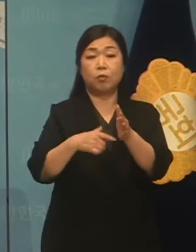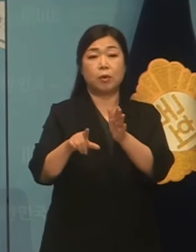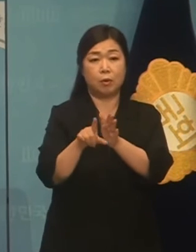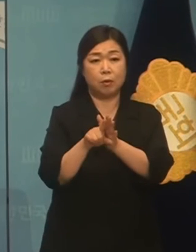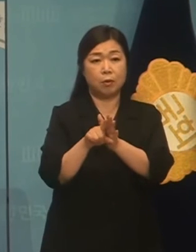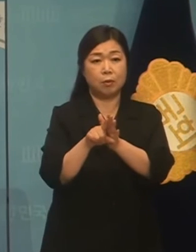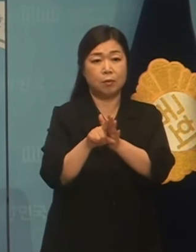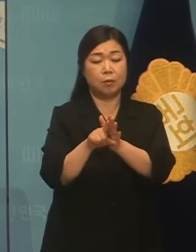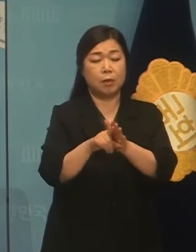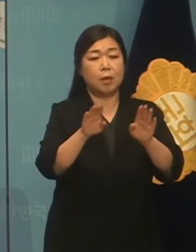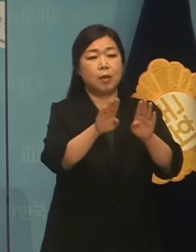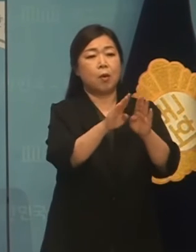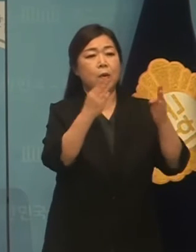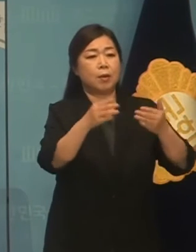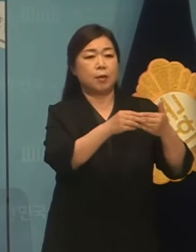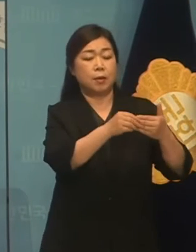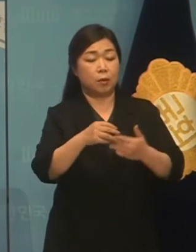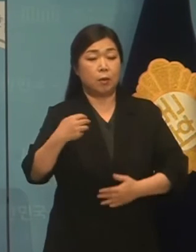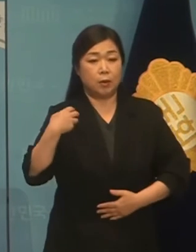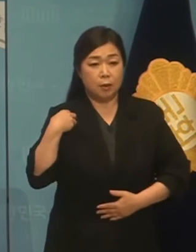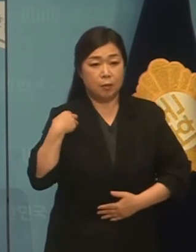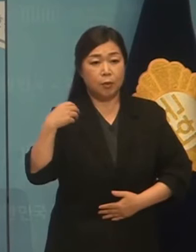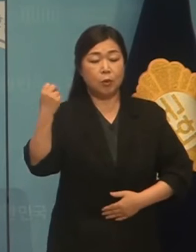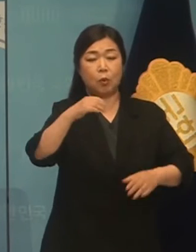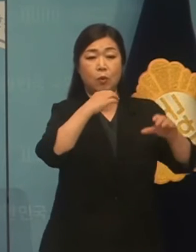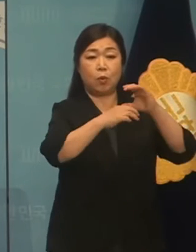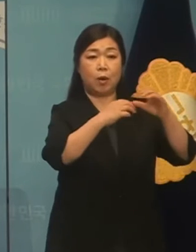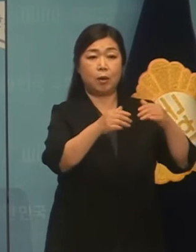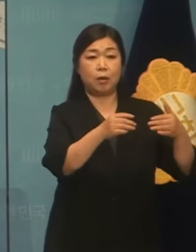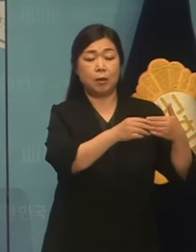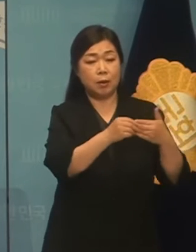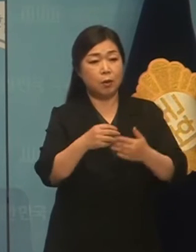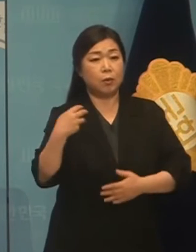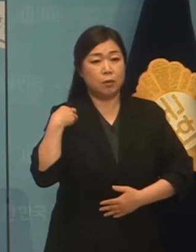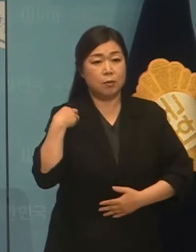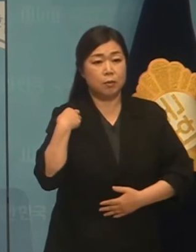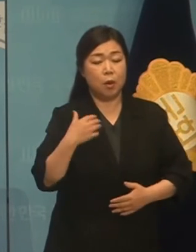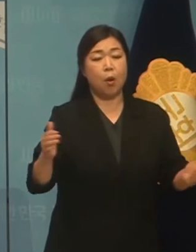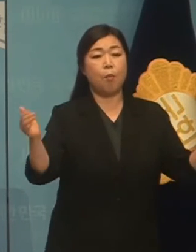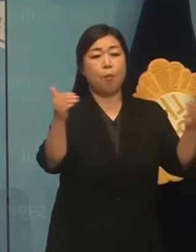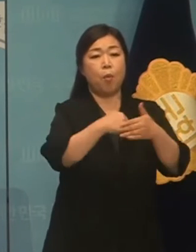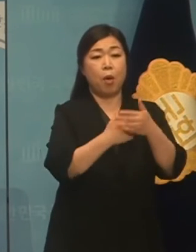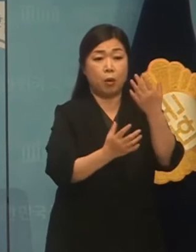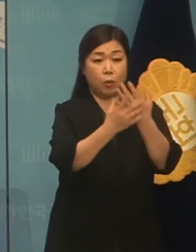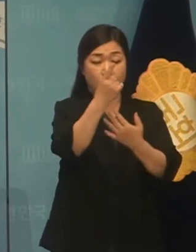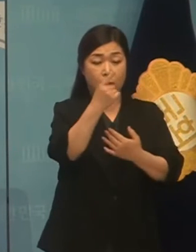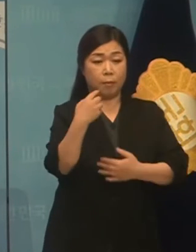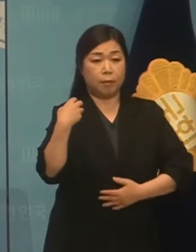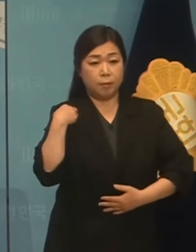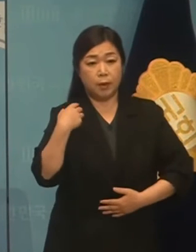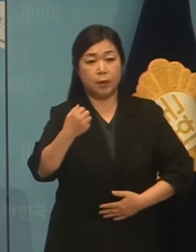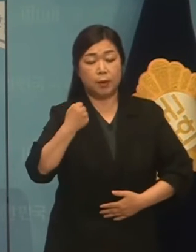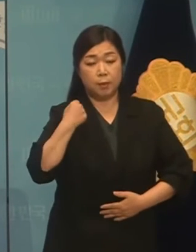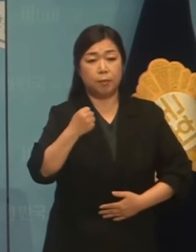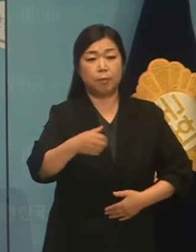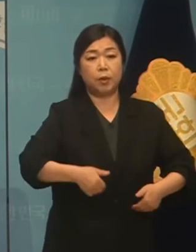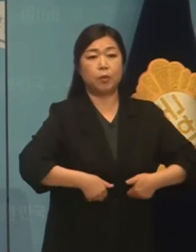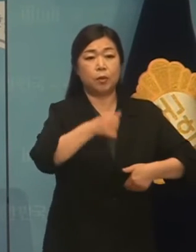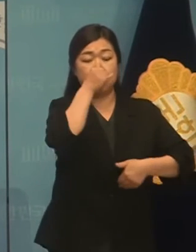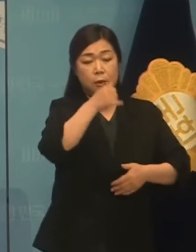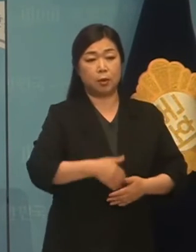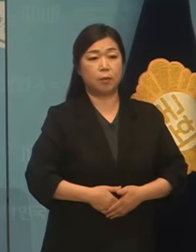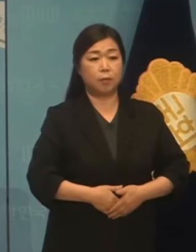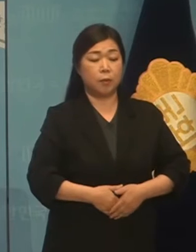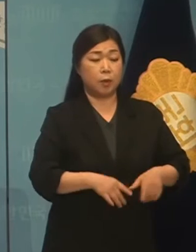위해서는 열린 리더십, 소통하는 리더십, 포용과 통합의 리더십이 필요합니다. 차이를